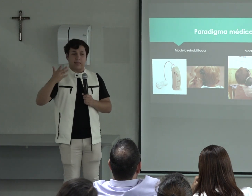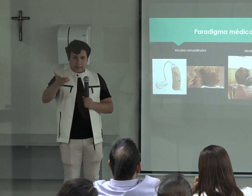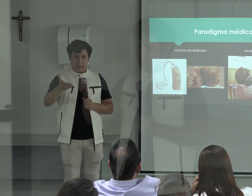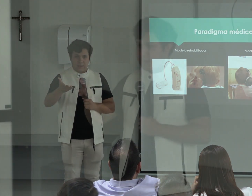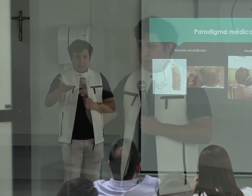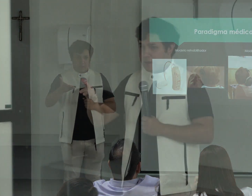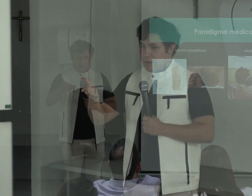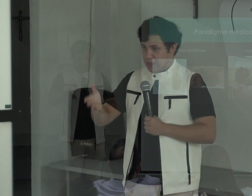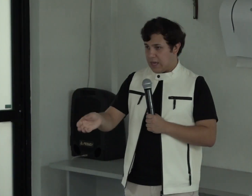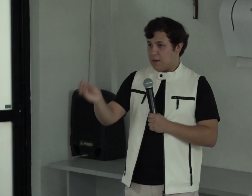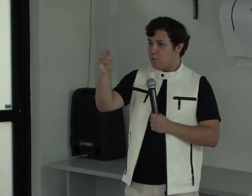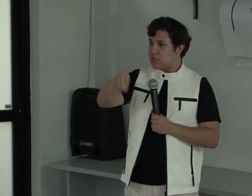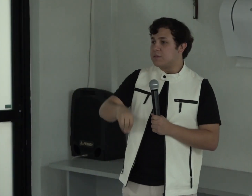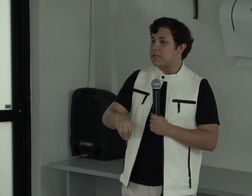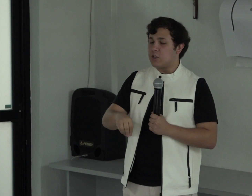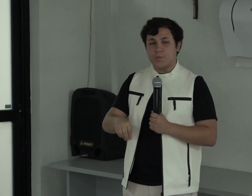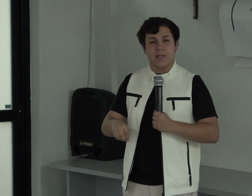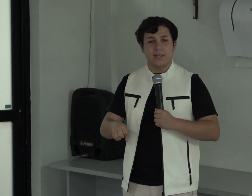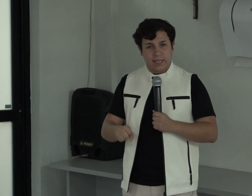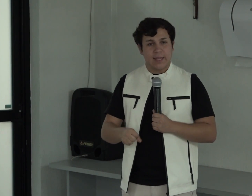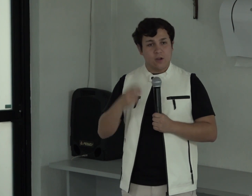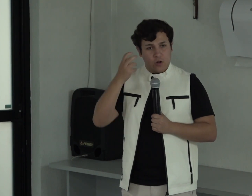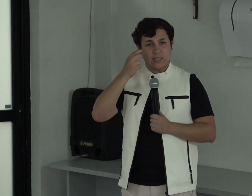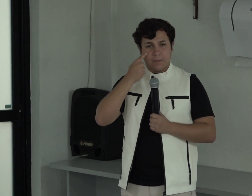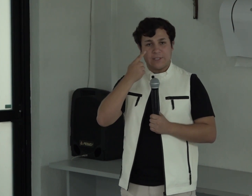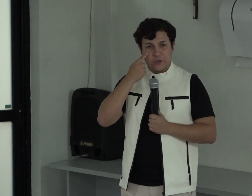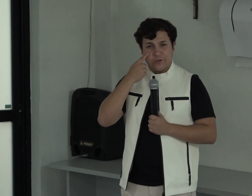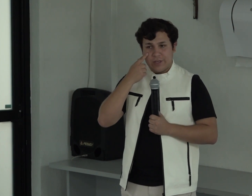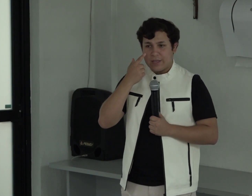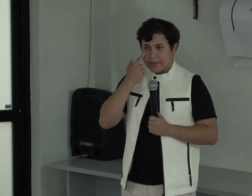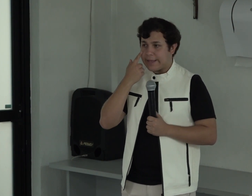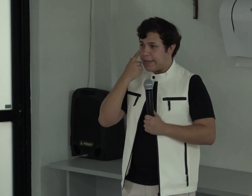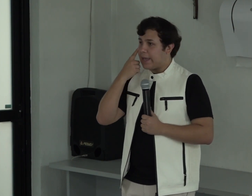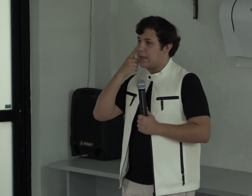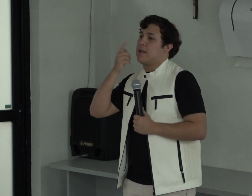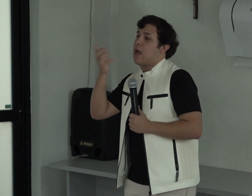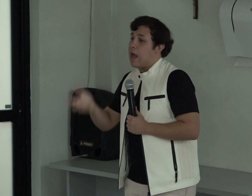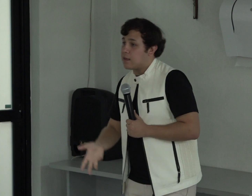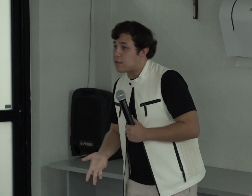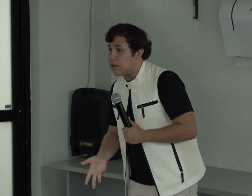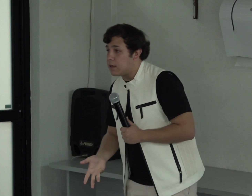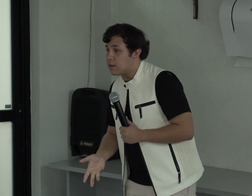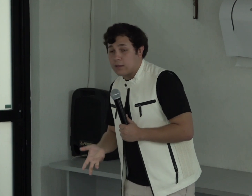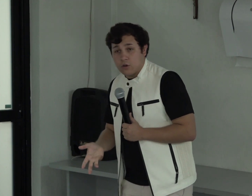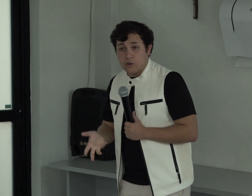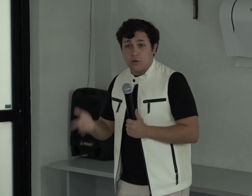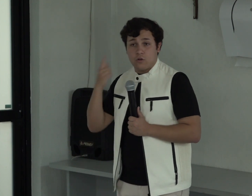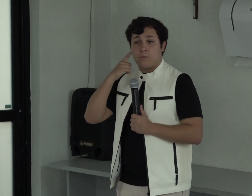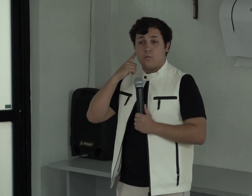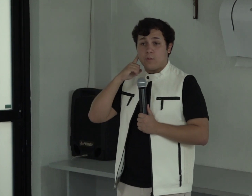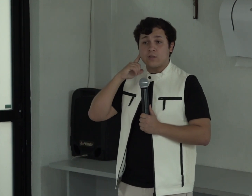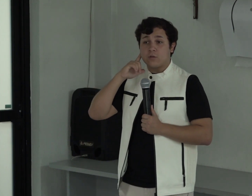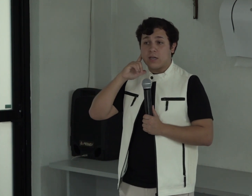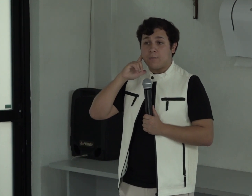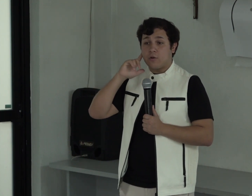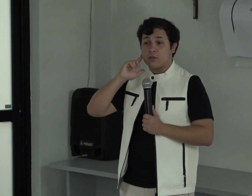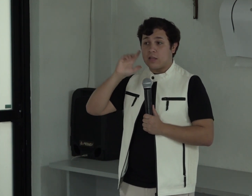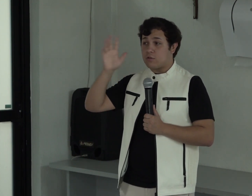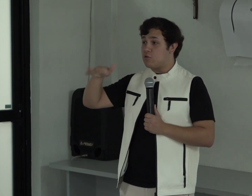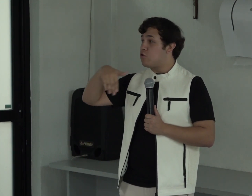etcétera. Y muchas veces los padres se quedan con esta visión de que es sordo, no va a escuchar, por lo tanto no va a